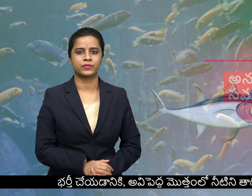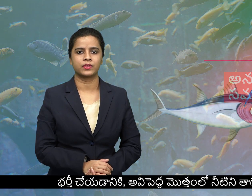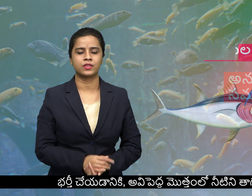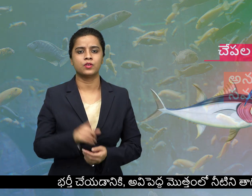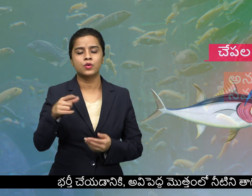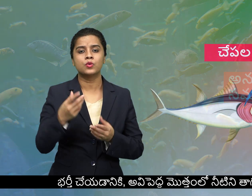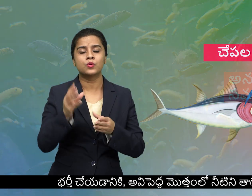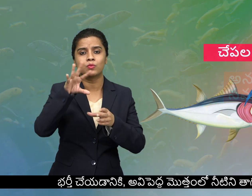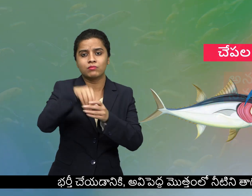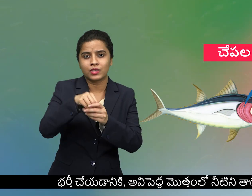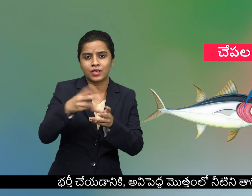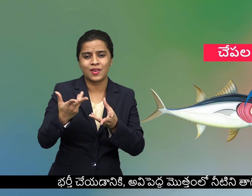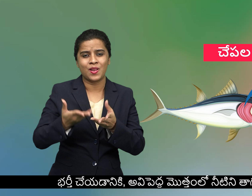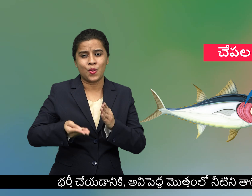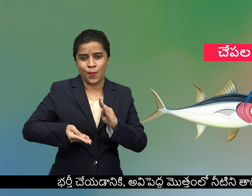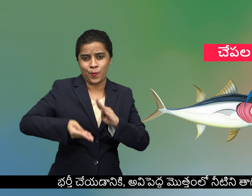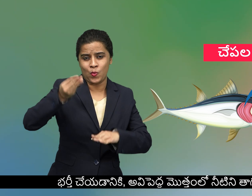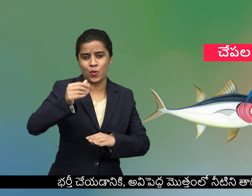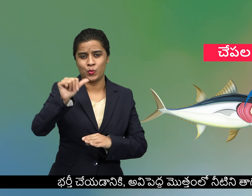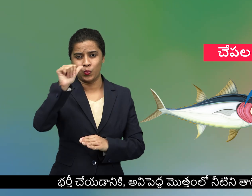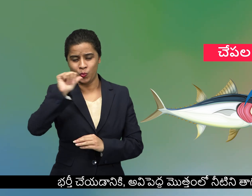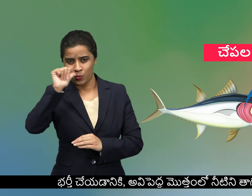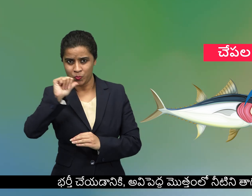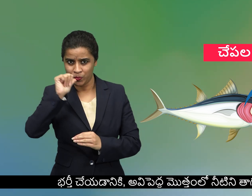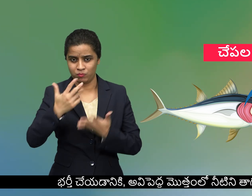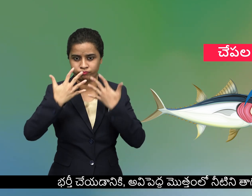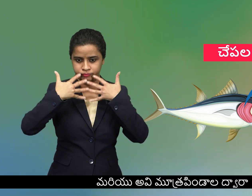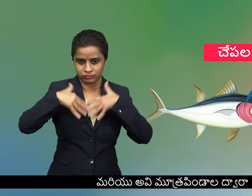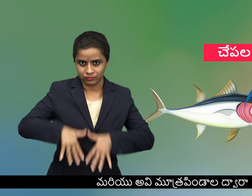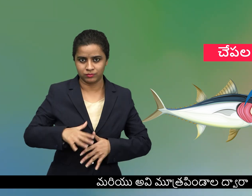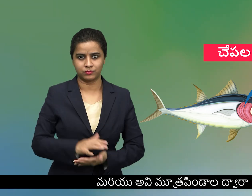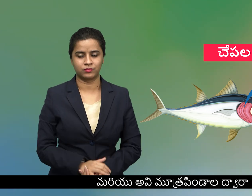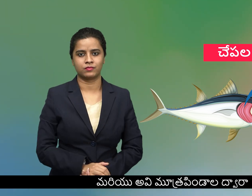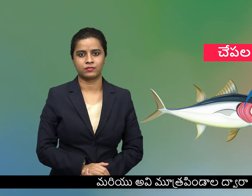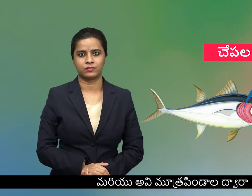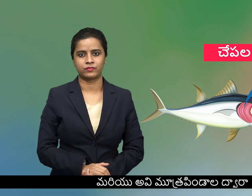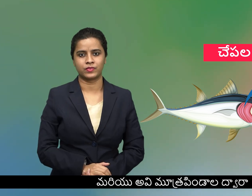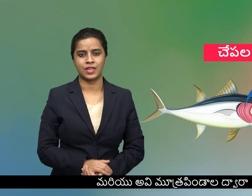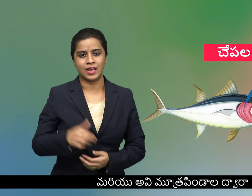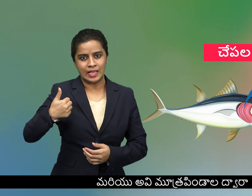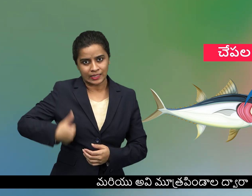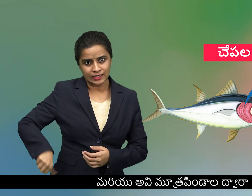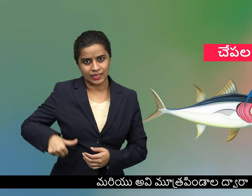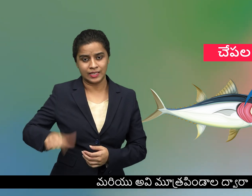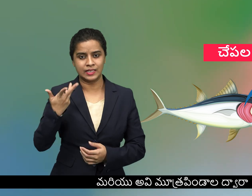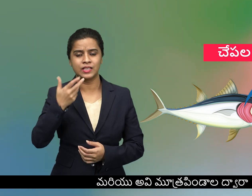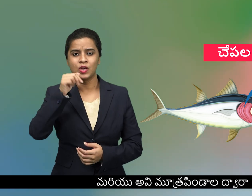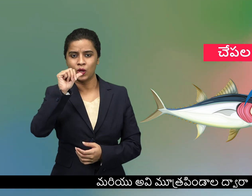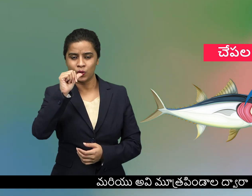భర్తీ చేయడానికి అవి పెద్ద మొత్తంలో నీటిని తాగుతారు మరియు అవి మూత్రపిండాల ద్వారా